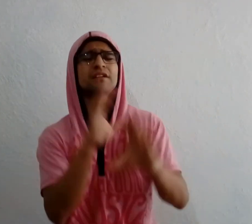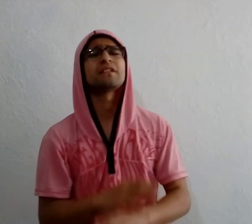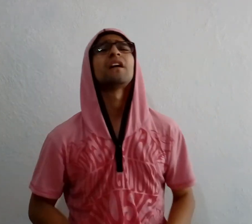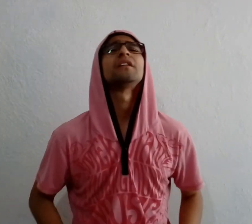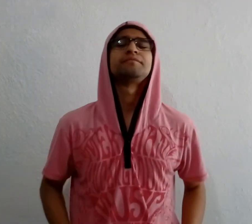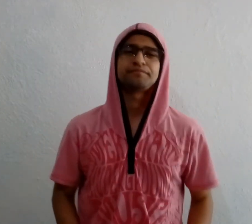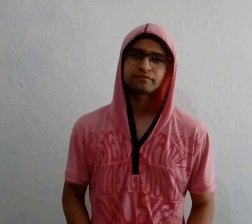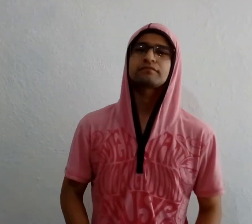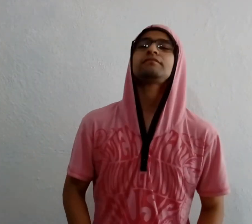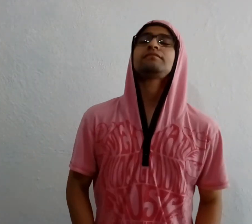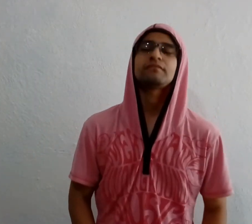cuarentena. Yo,